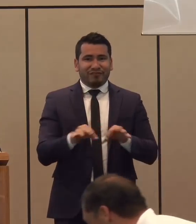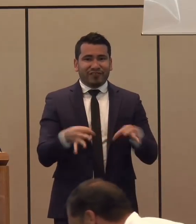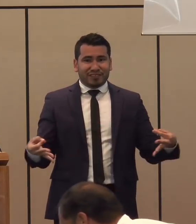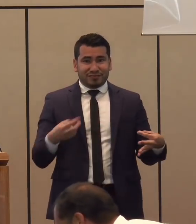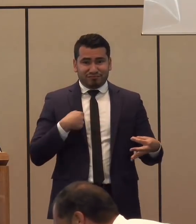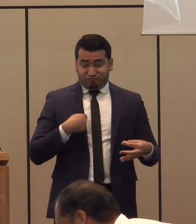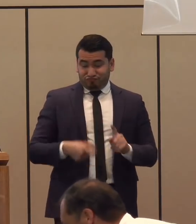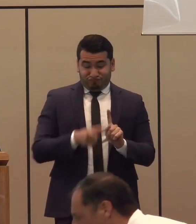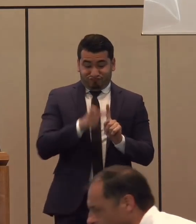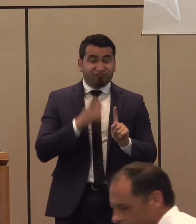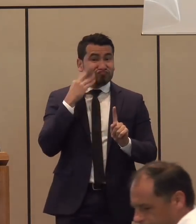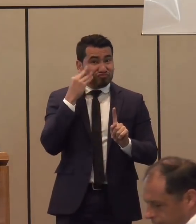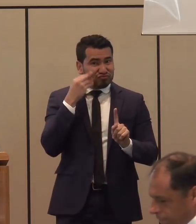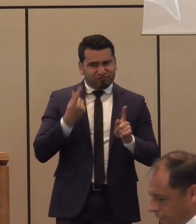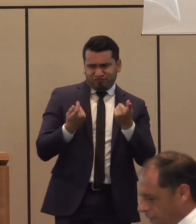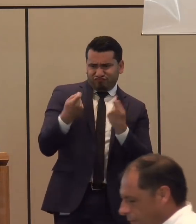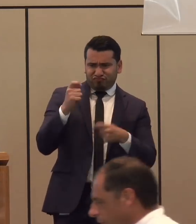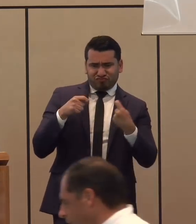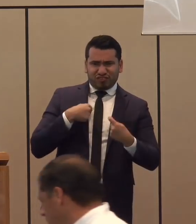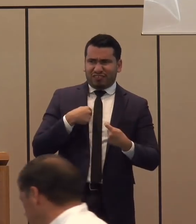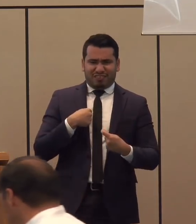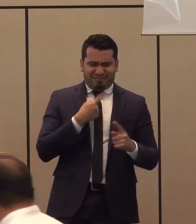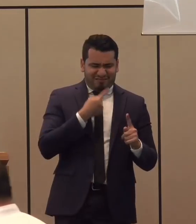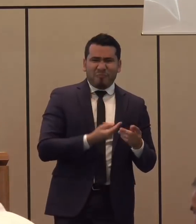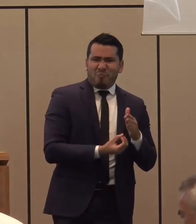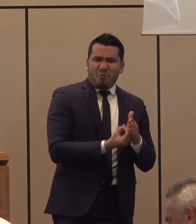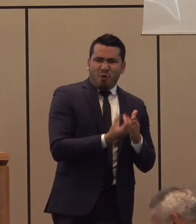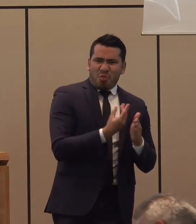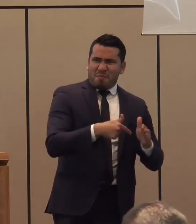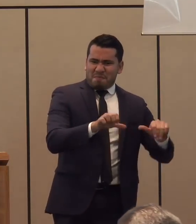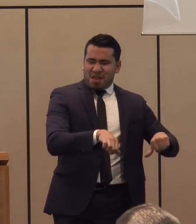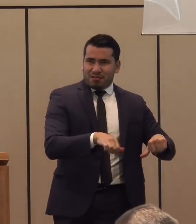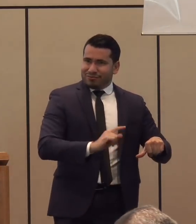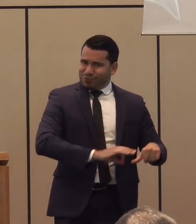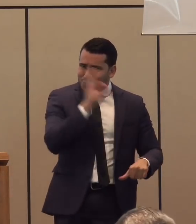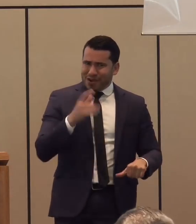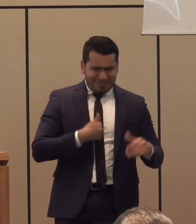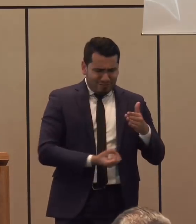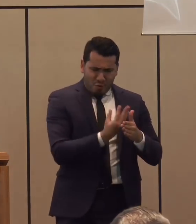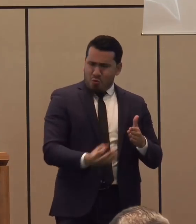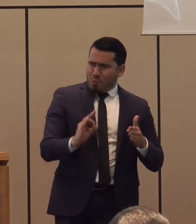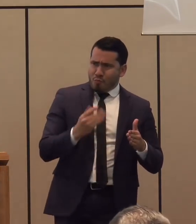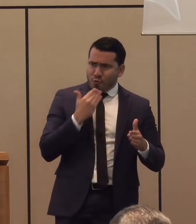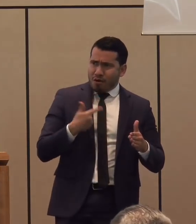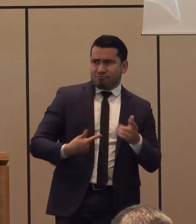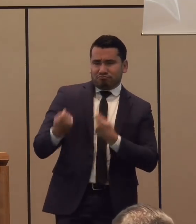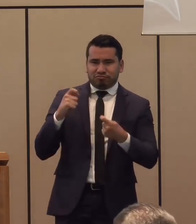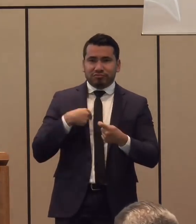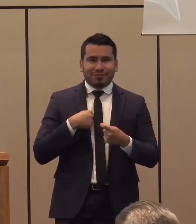productos nosotros no podemos hablar mal de colombia ni en nuestras empresas ni en nuestras y con esta economía